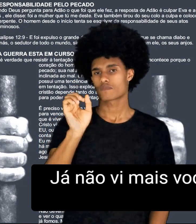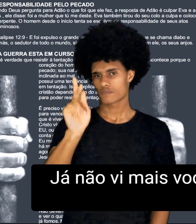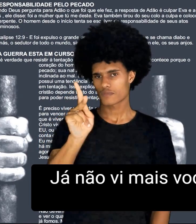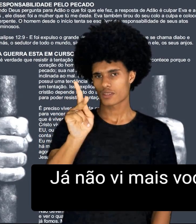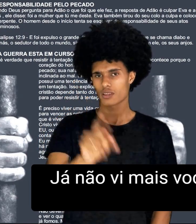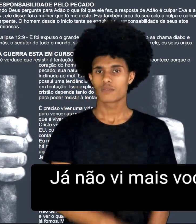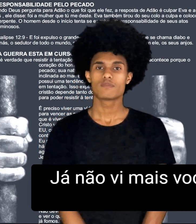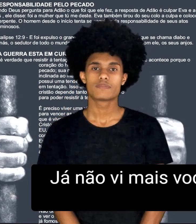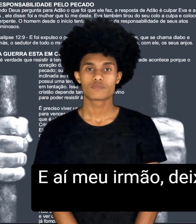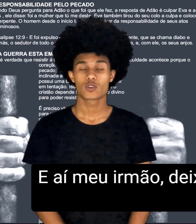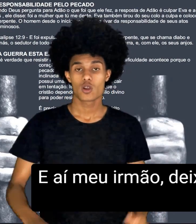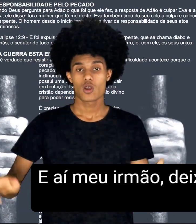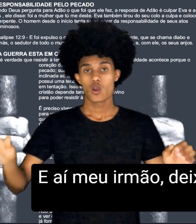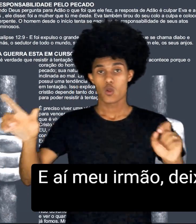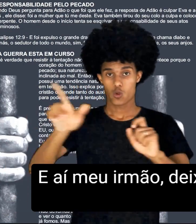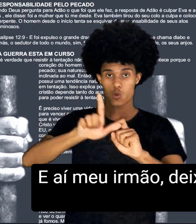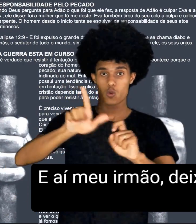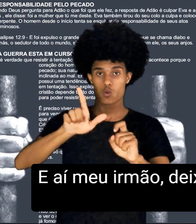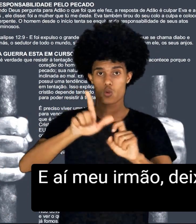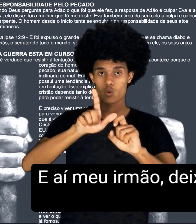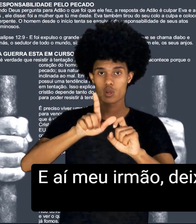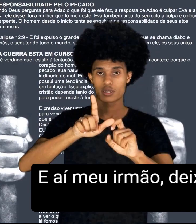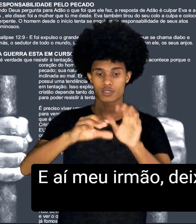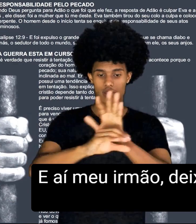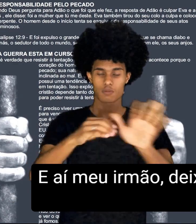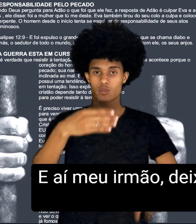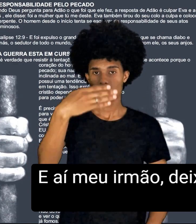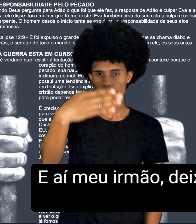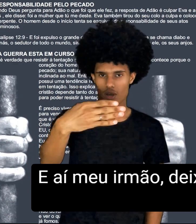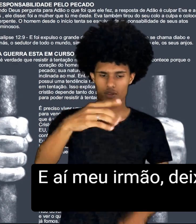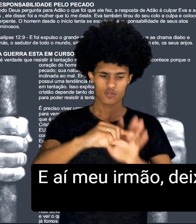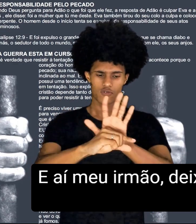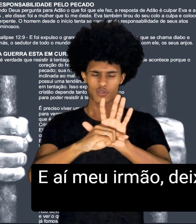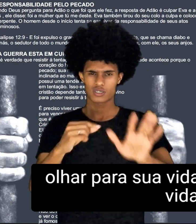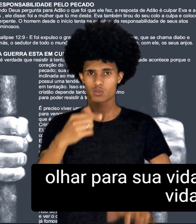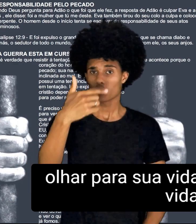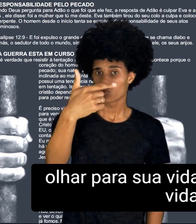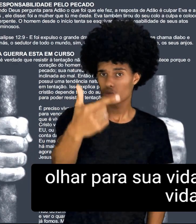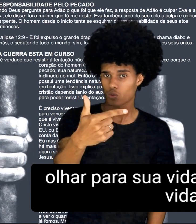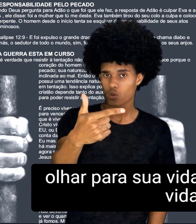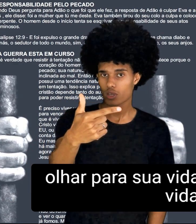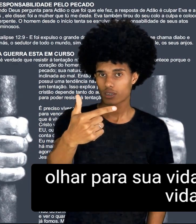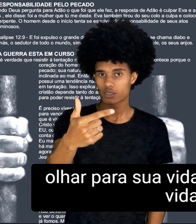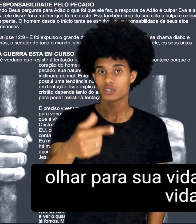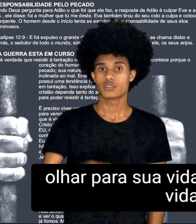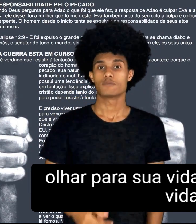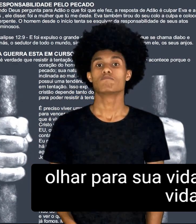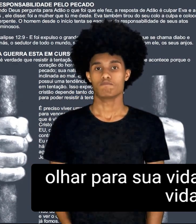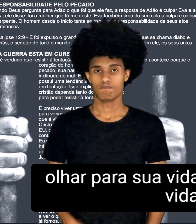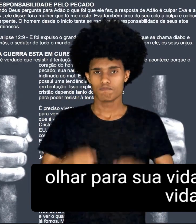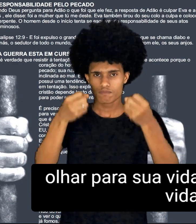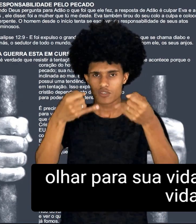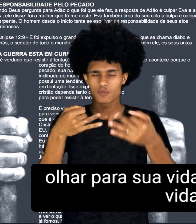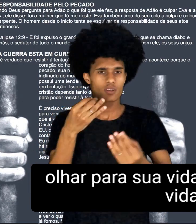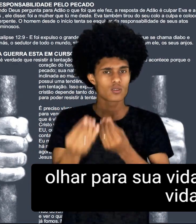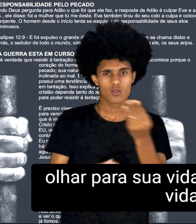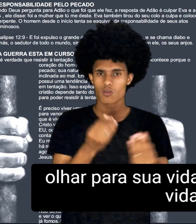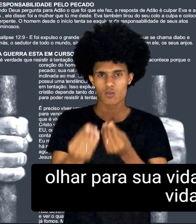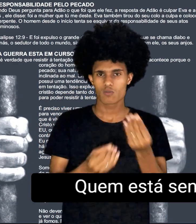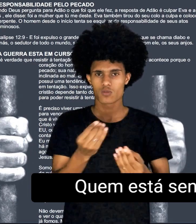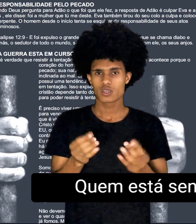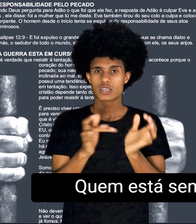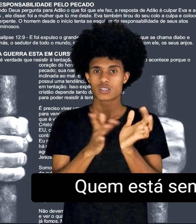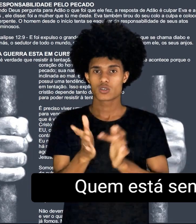vive em você, ok? E aí, meu irmão, deixa eu te falar uma coisa. Você tem que olhar para a sua vida e enxergar um trono na sua vida, uma